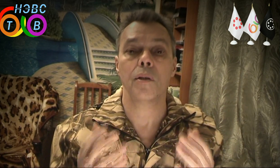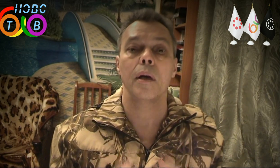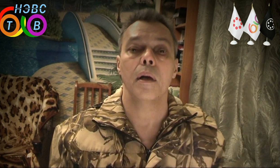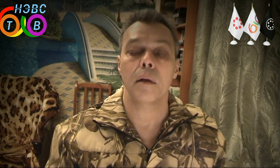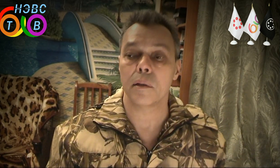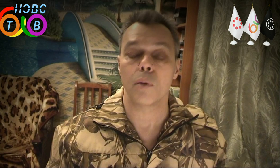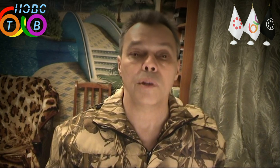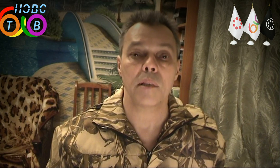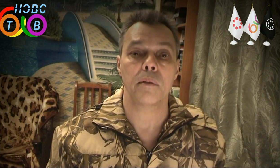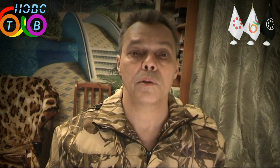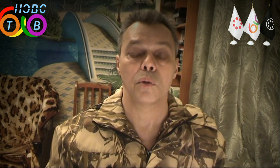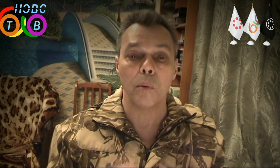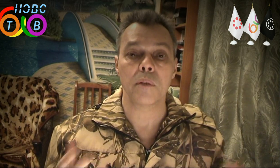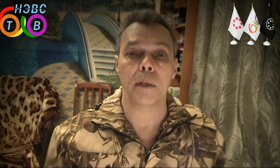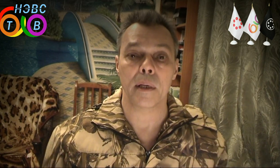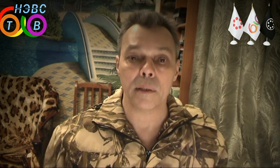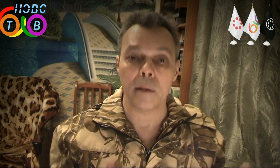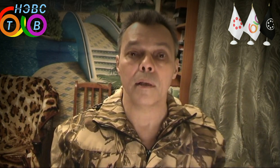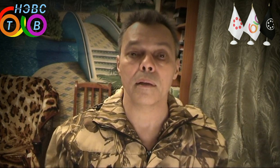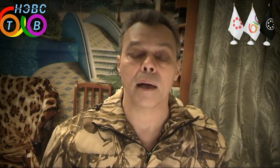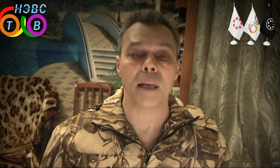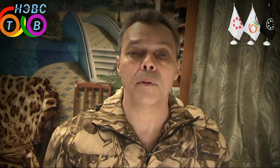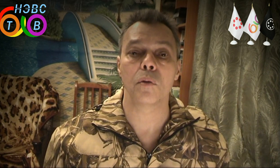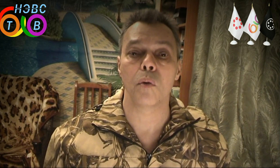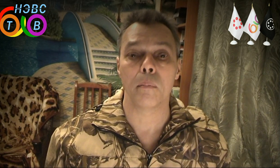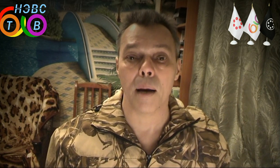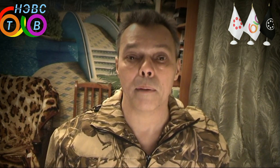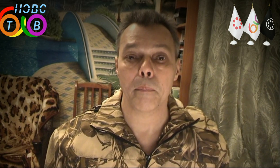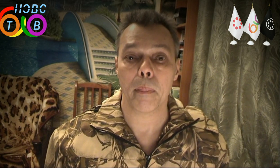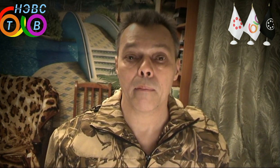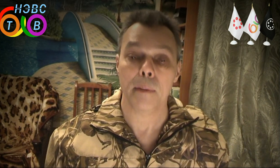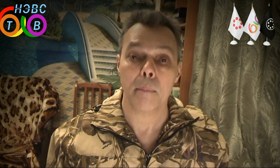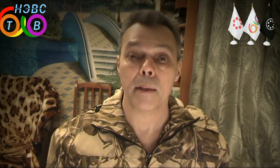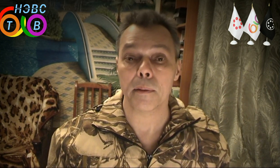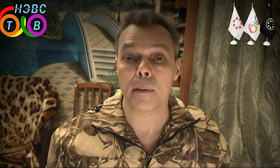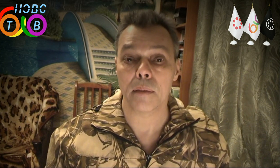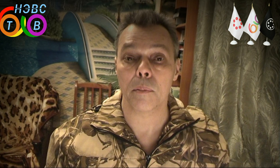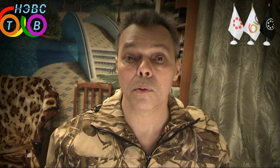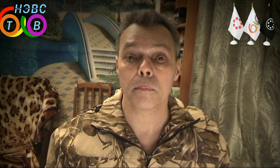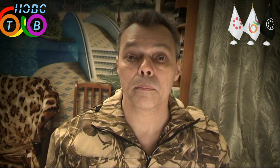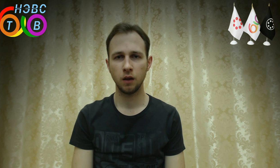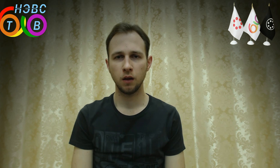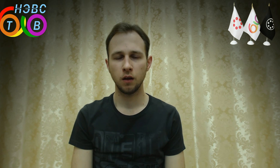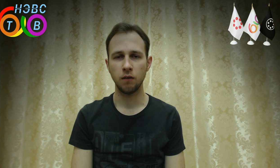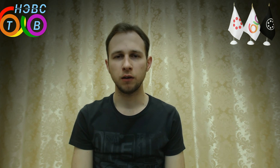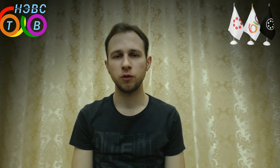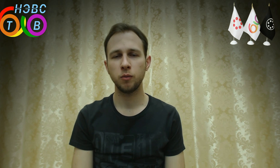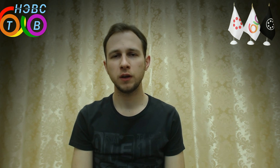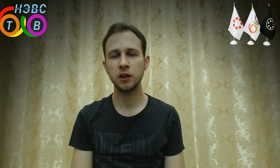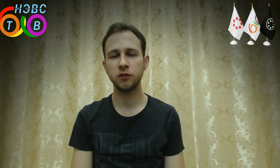гармонично, соучаствуя с судьбой своих родителей или хотя бы с судьбой мамы. Вот так бы я ответил на этот вопрос. В одной из передач